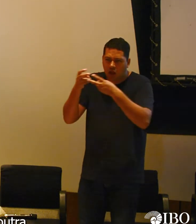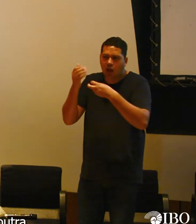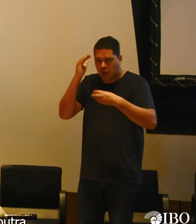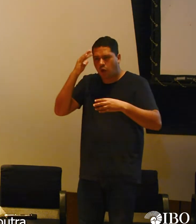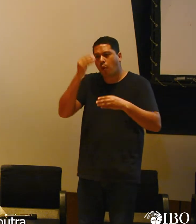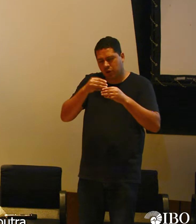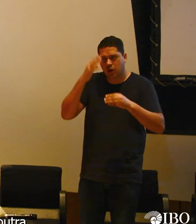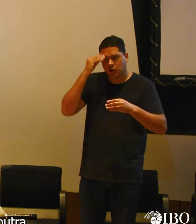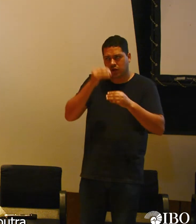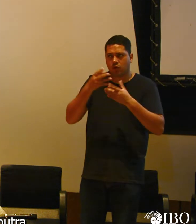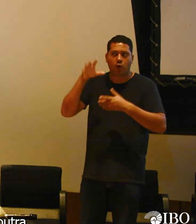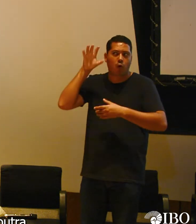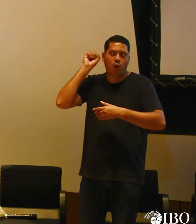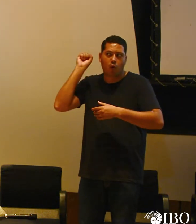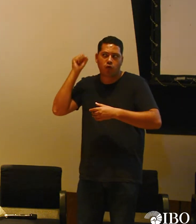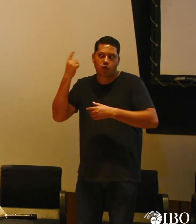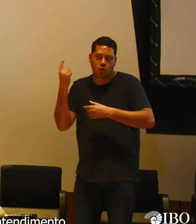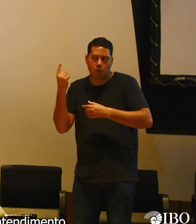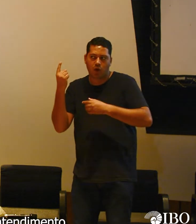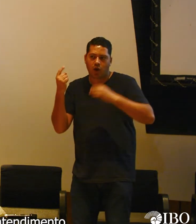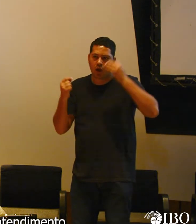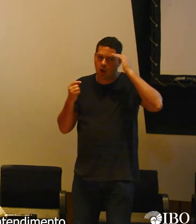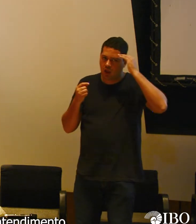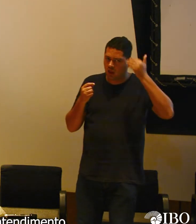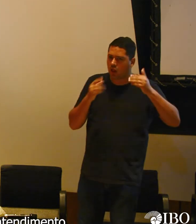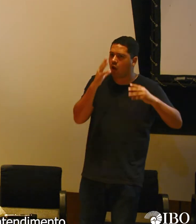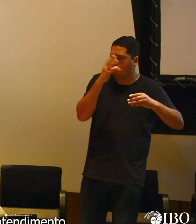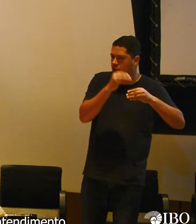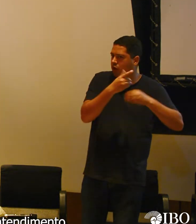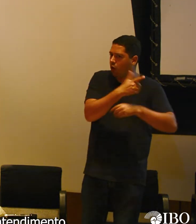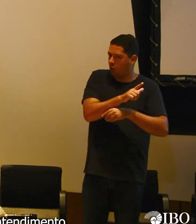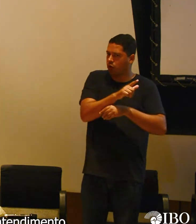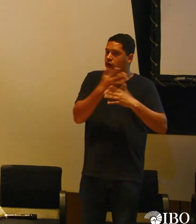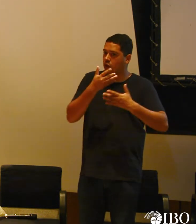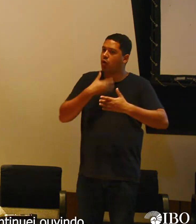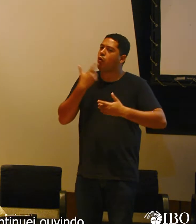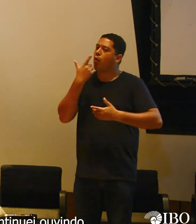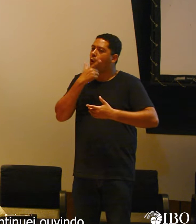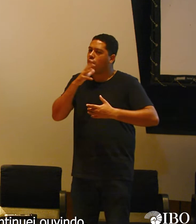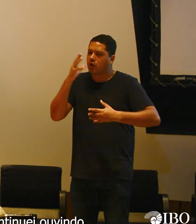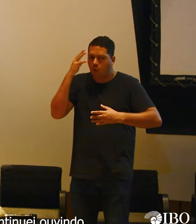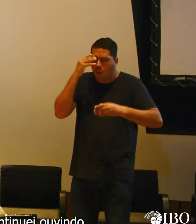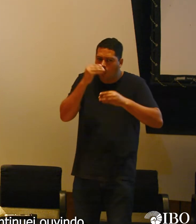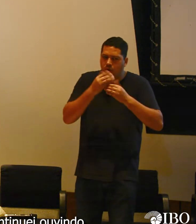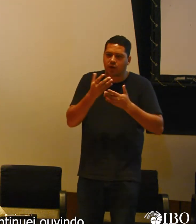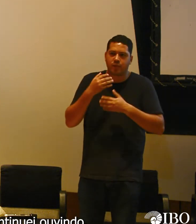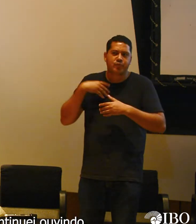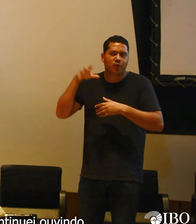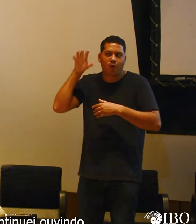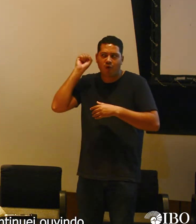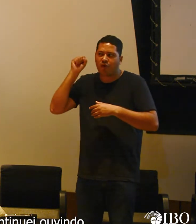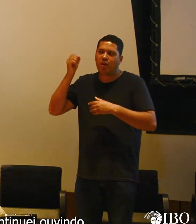coisa, entender é outra. E realmente melhorou muito o entendimento. Ouvir, com esse